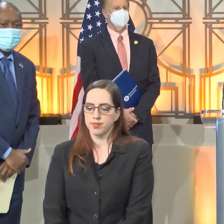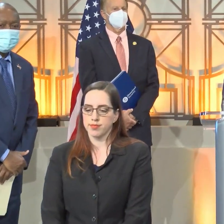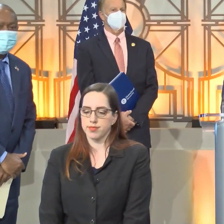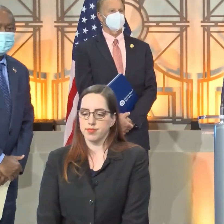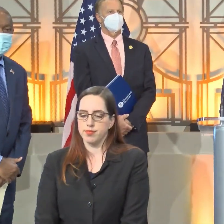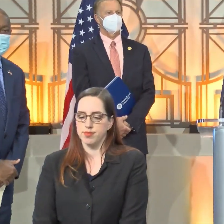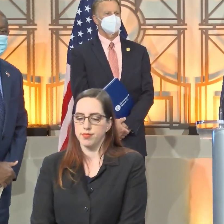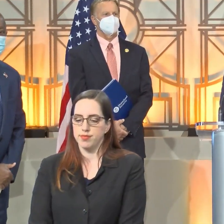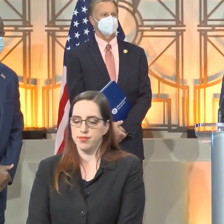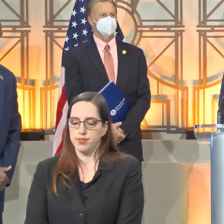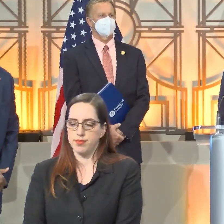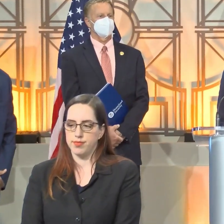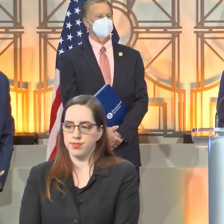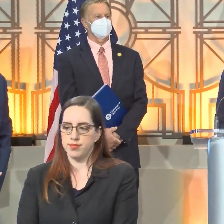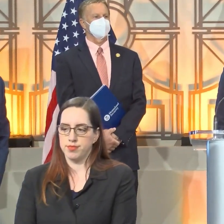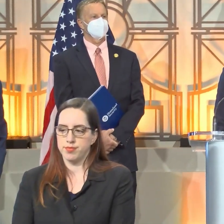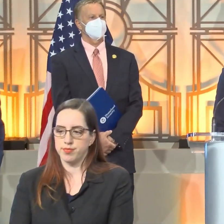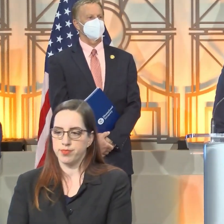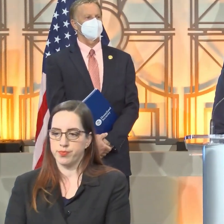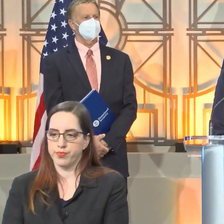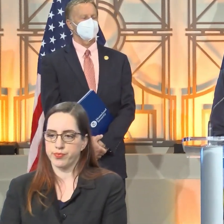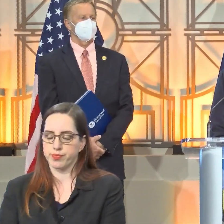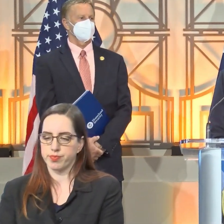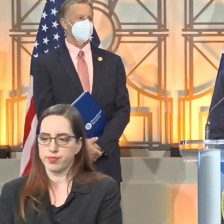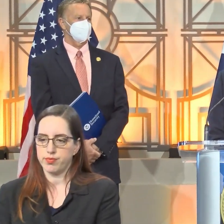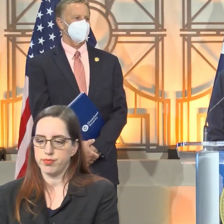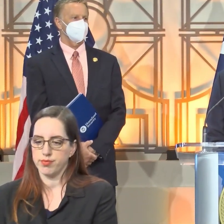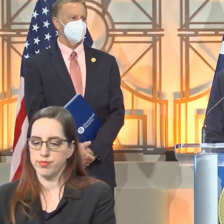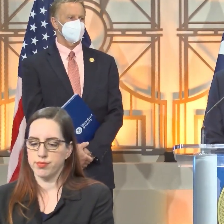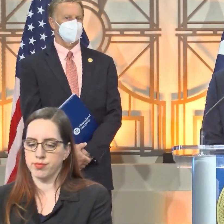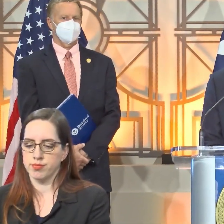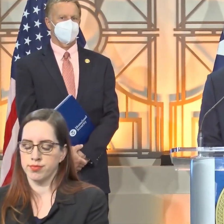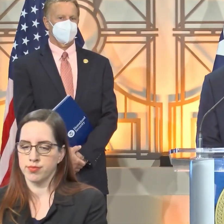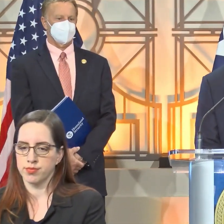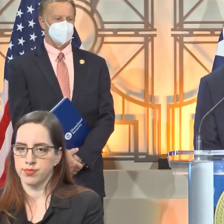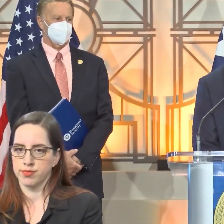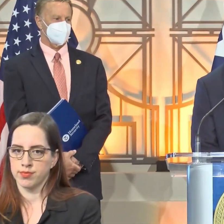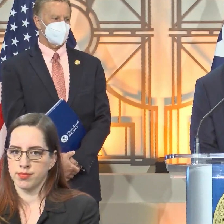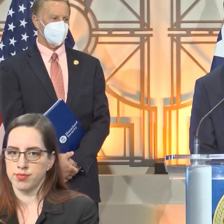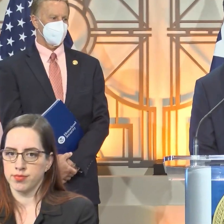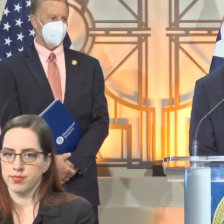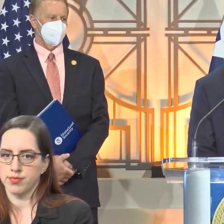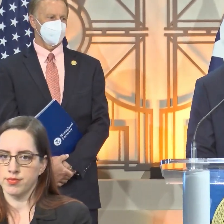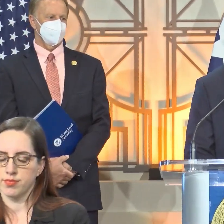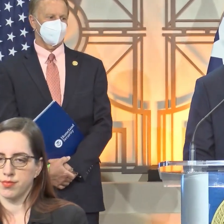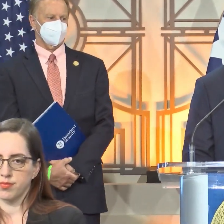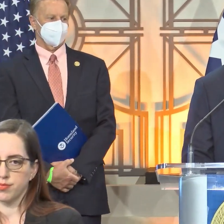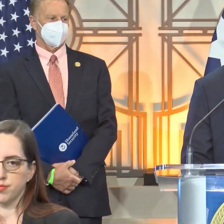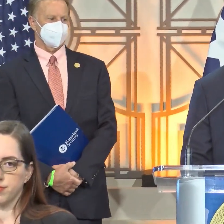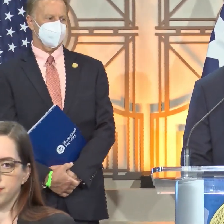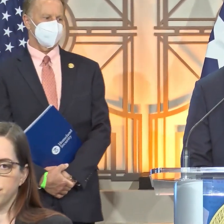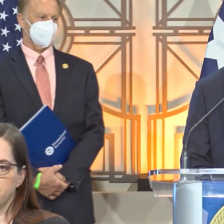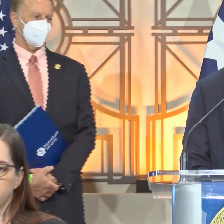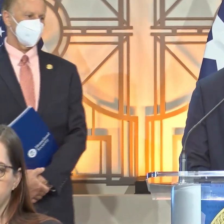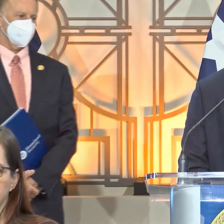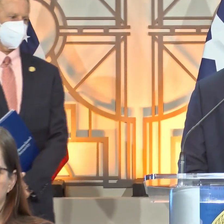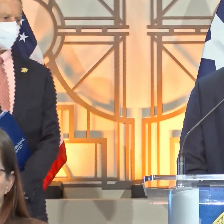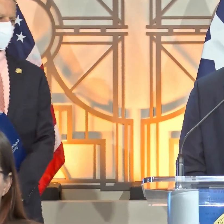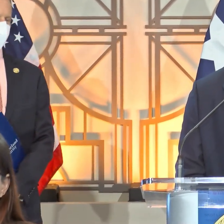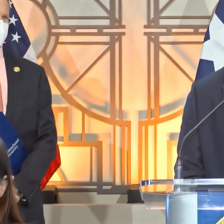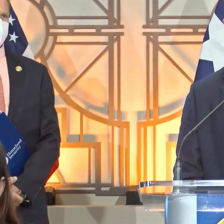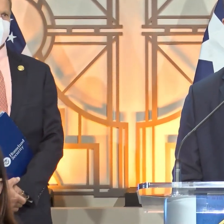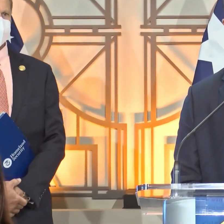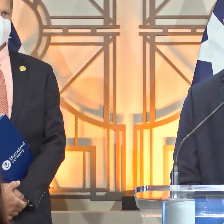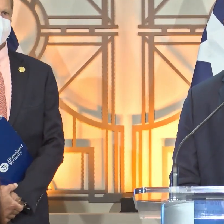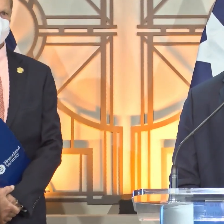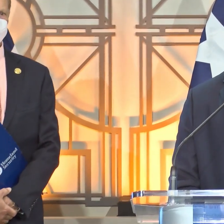con el apoyo de Reliant, estamos haciendo doble la cantidad de unidades de aire acondicionados